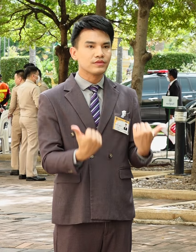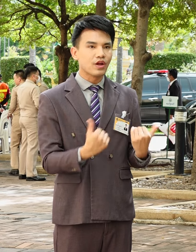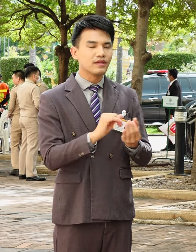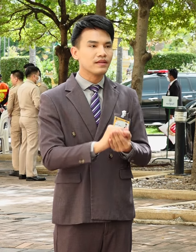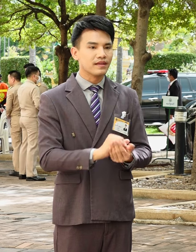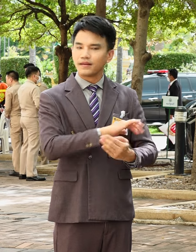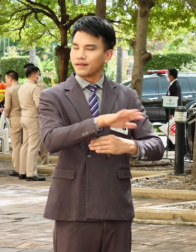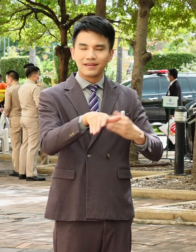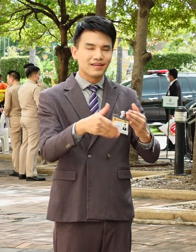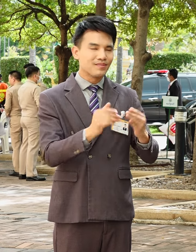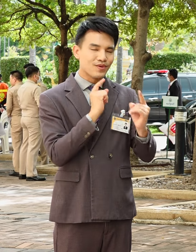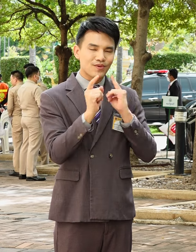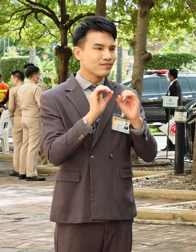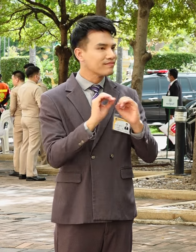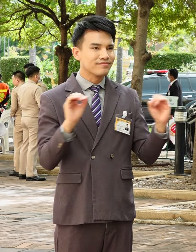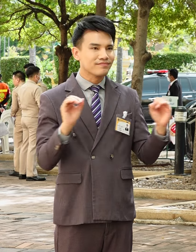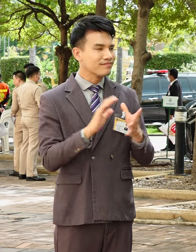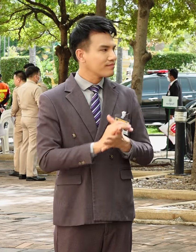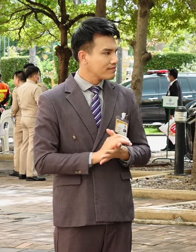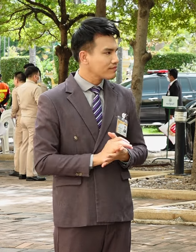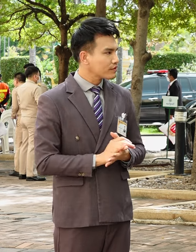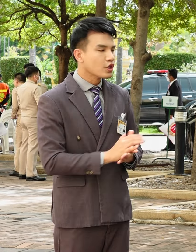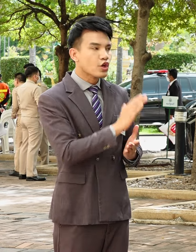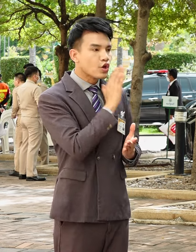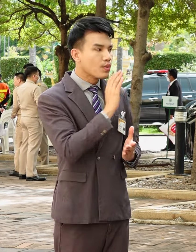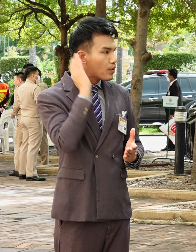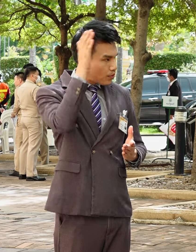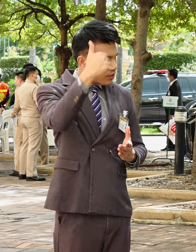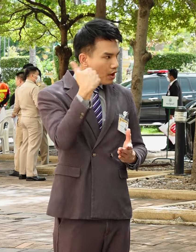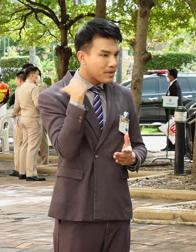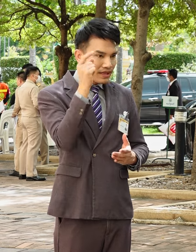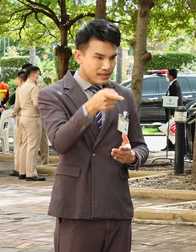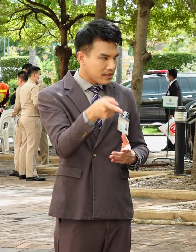ลอดนั้นเนี่ยไม่ได้มีการพูดถึงประเด็นนี้เลยนะครับ